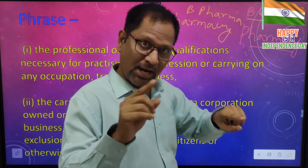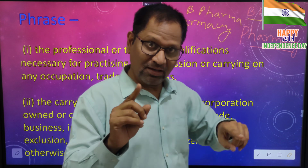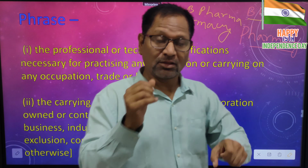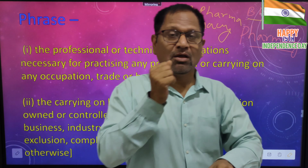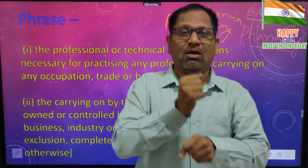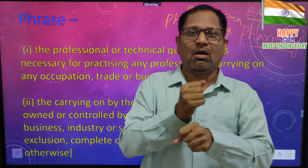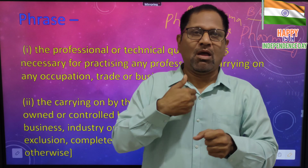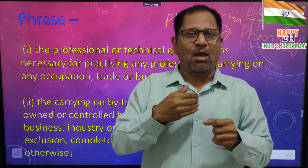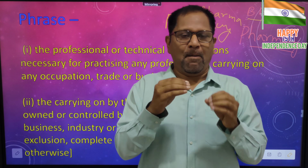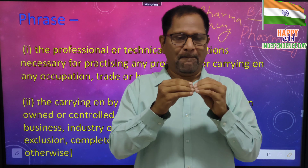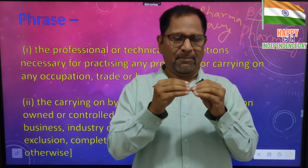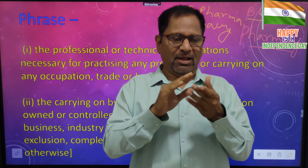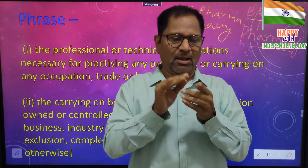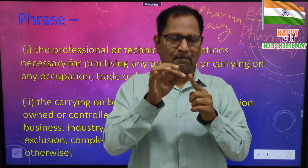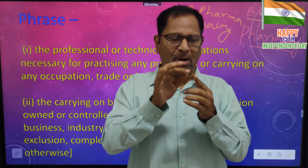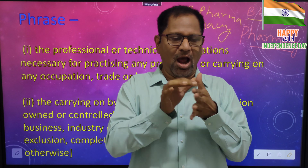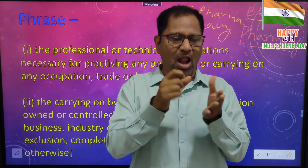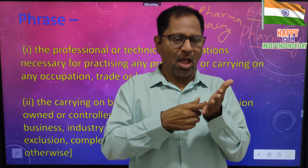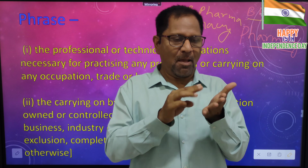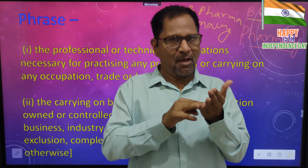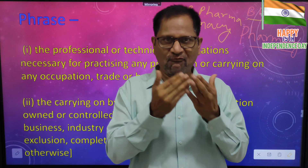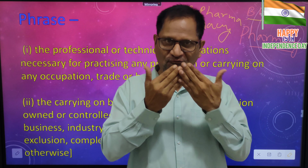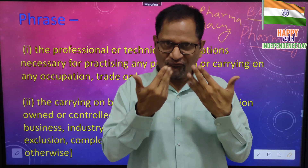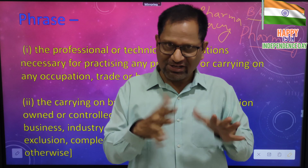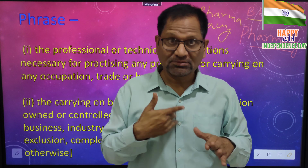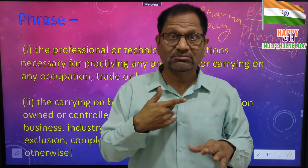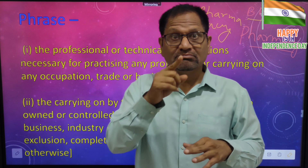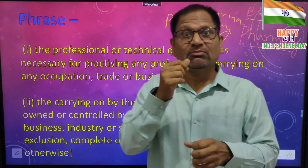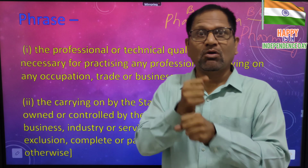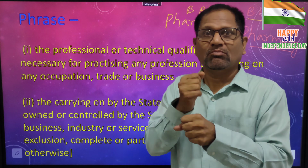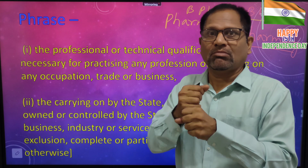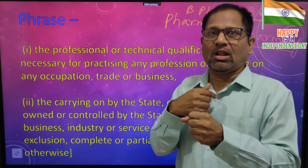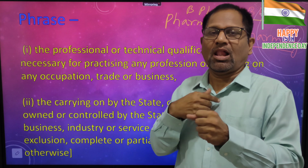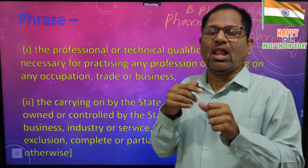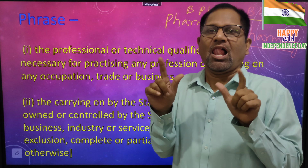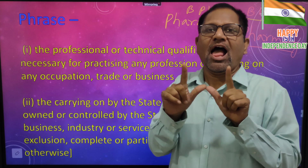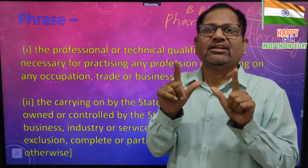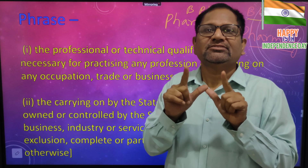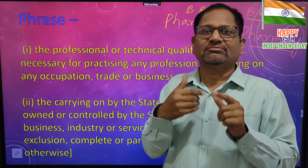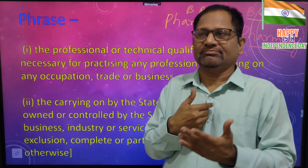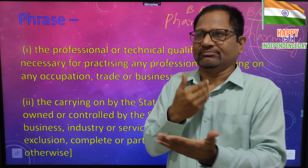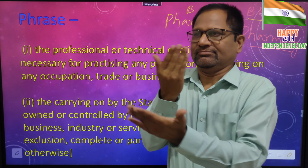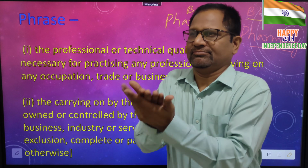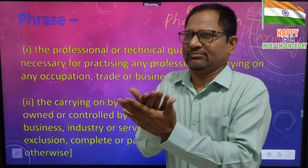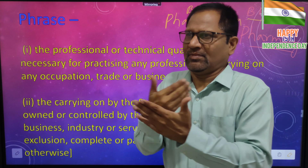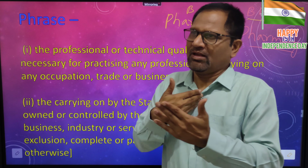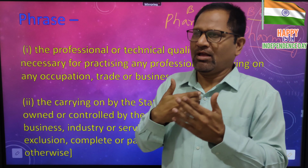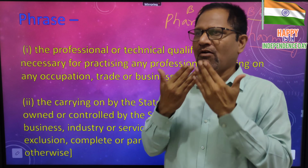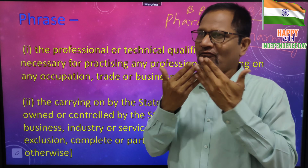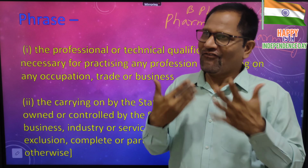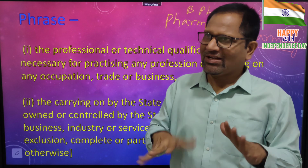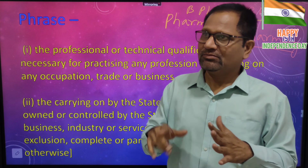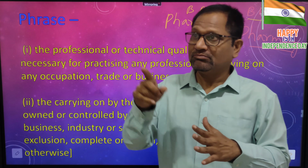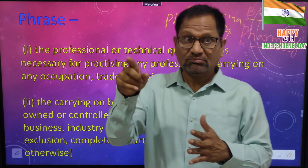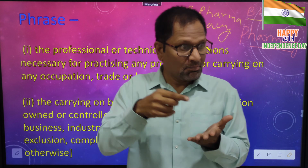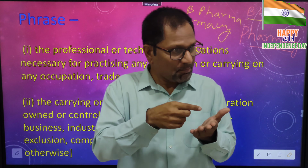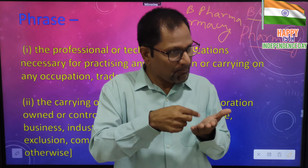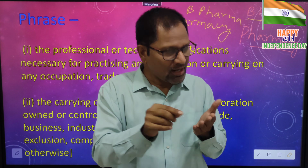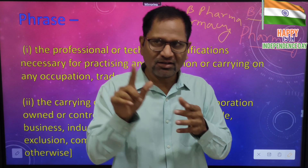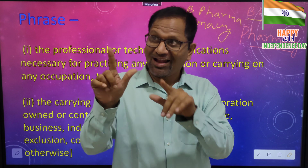होगी। बी फार्मा की पढ़ाई हमने कर ली है, उसके बाद सरकार को लाइसेंस के लिए अप्लाई करना पड़ेगा कि हम मेडिकल स्टोर